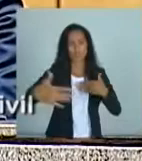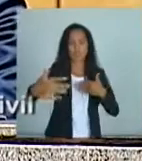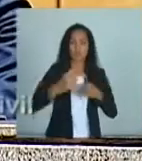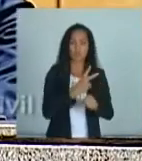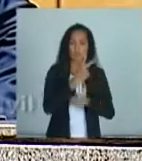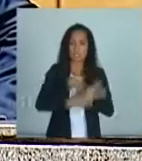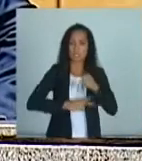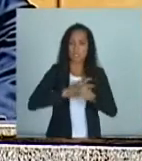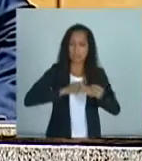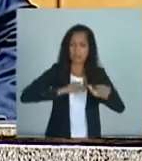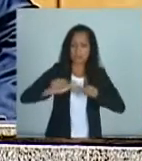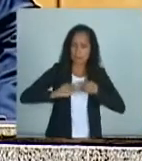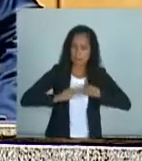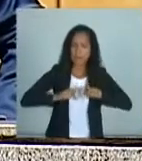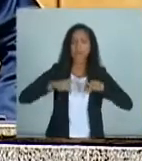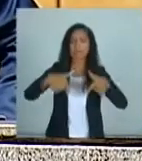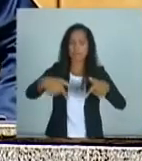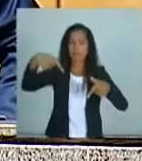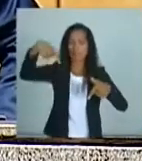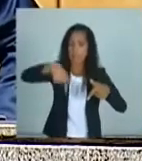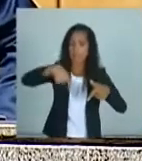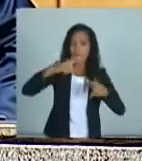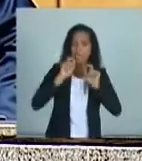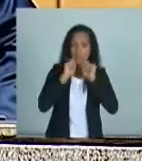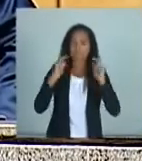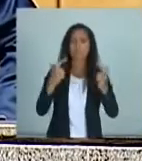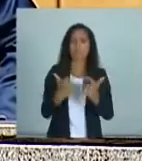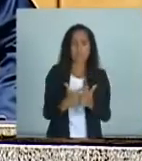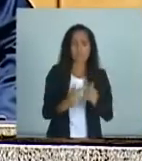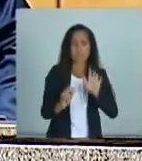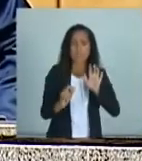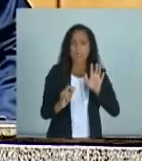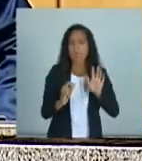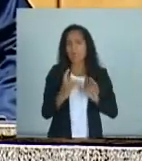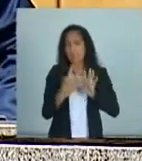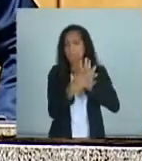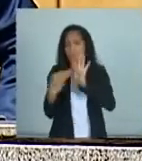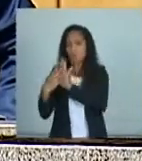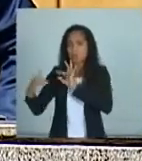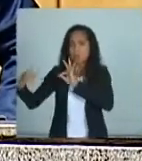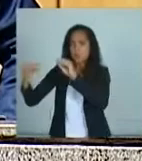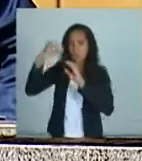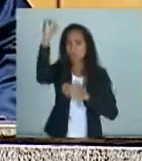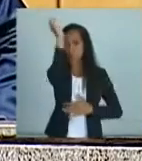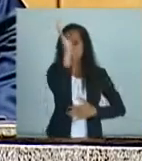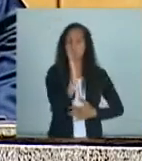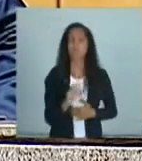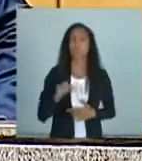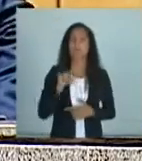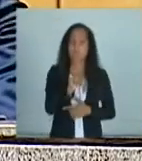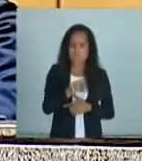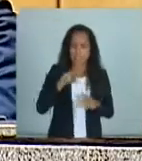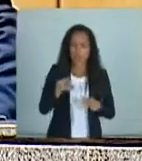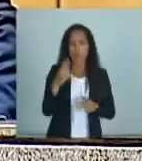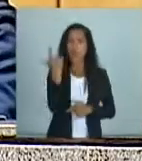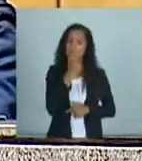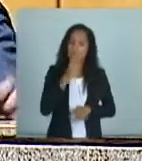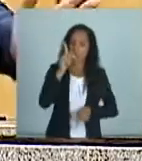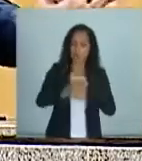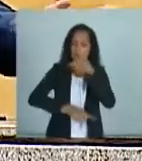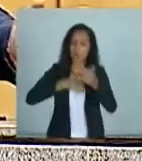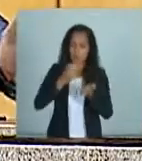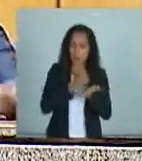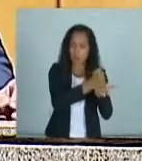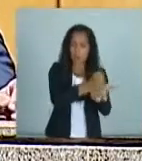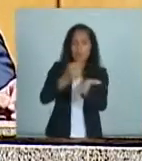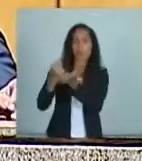que essa casa continue sendo um exemplo para o nosso país, que a Assembleia Cidadã continue efetivamente atendendo a nossa população.